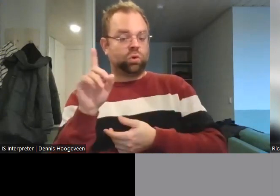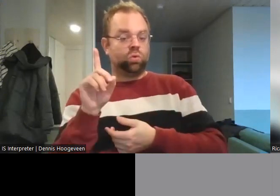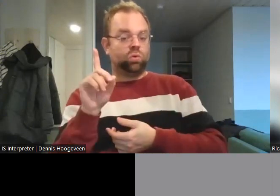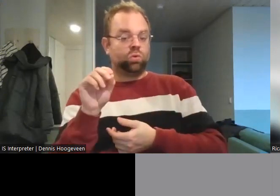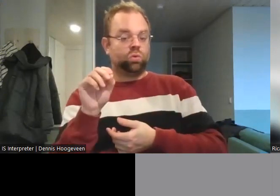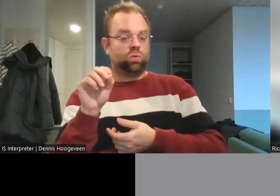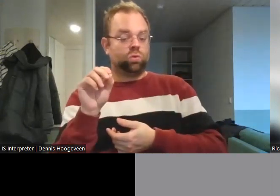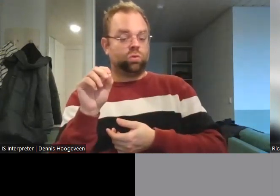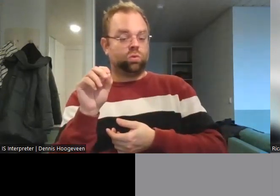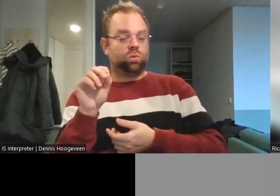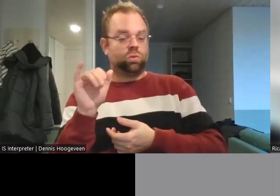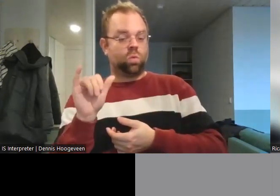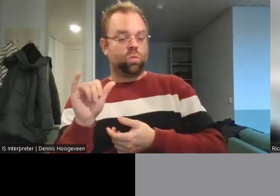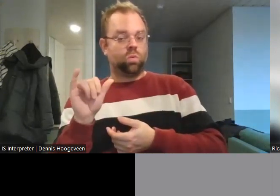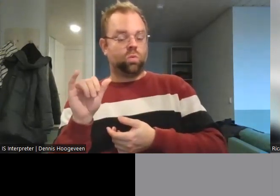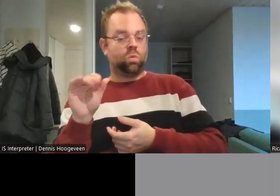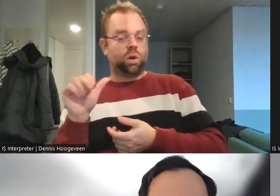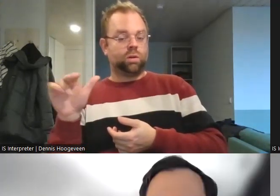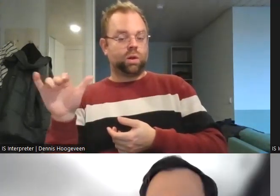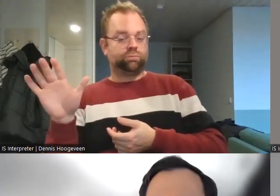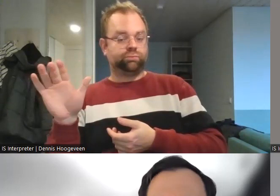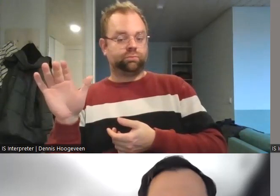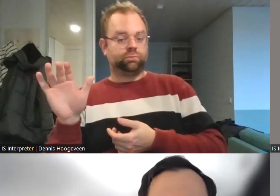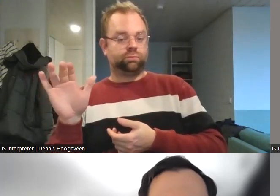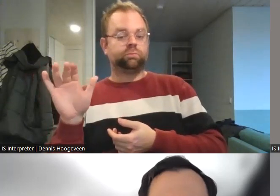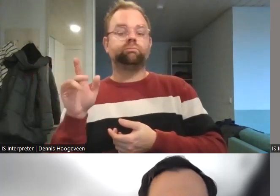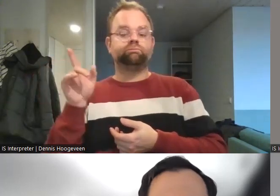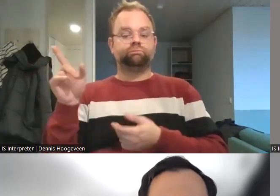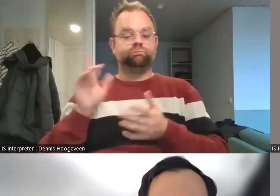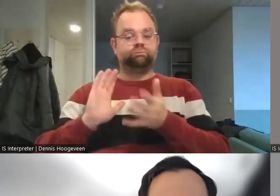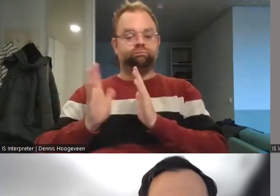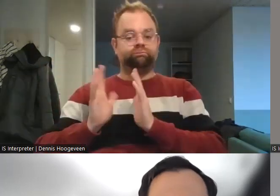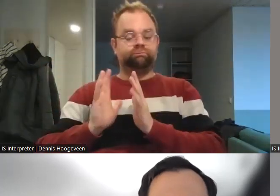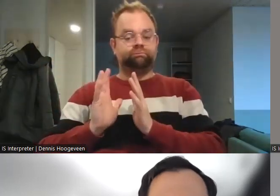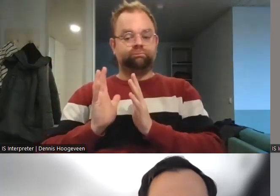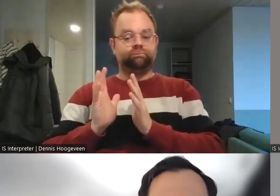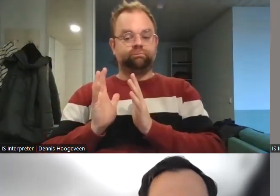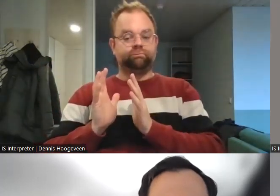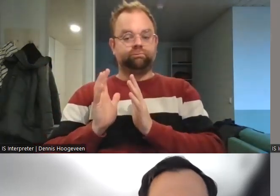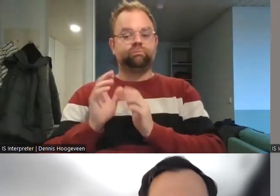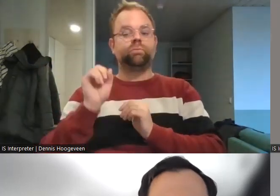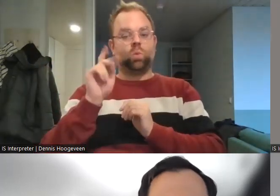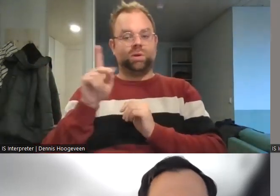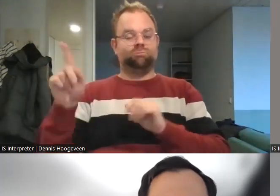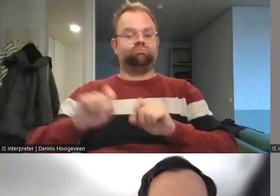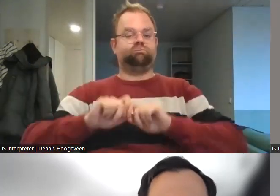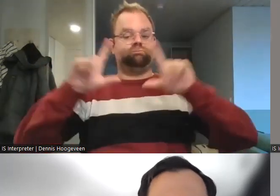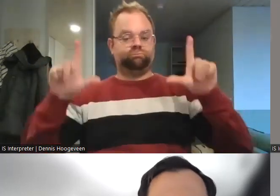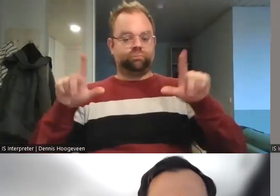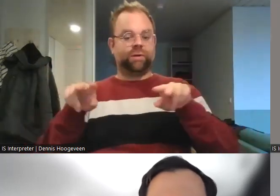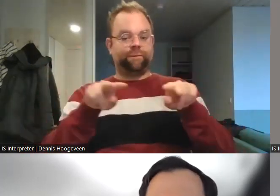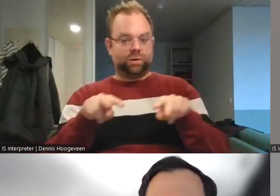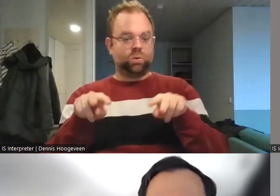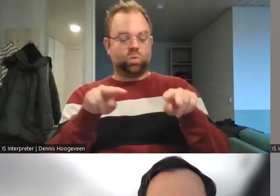Alors, Alexandra, pourrait-on donner la permission à Douya d'utiliser